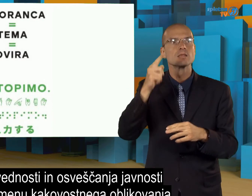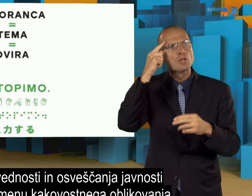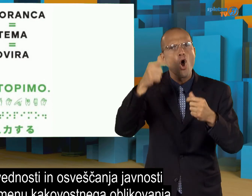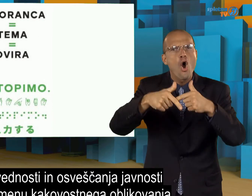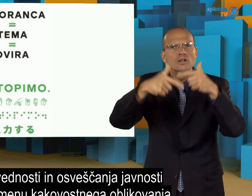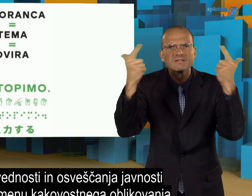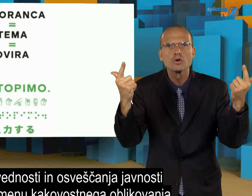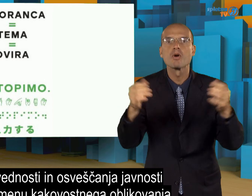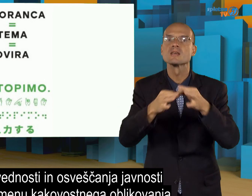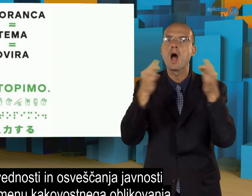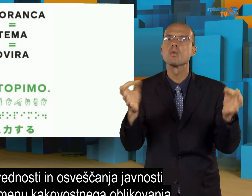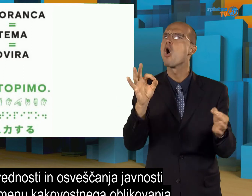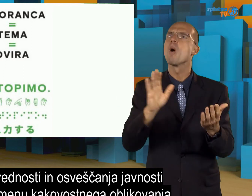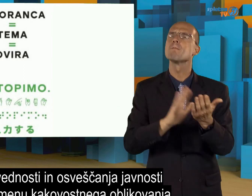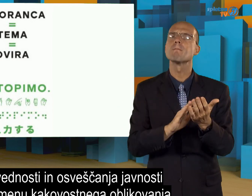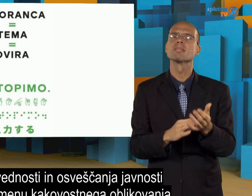dostopnosti prostora za vse.